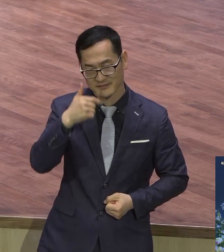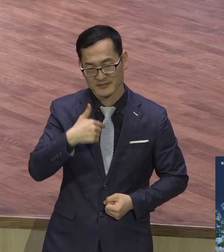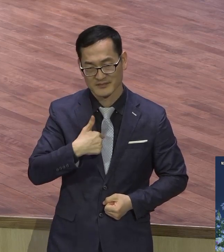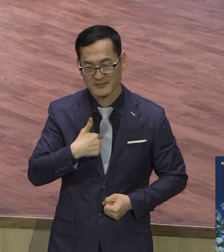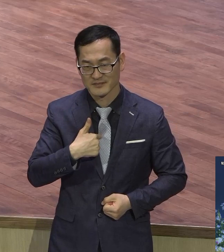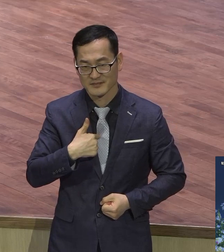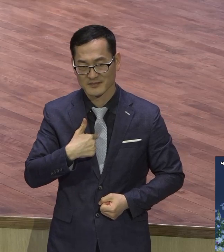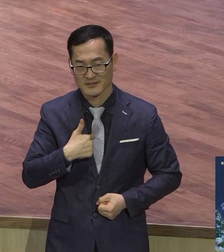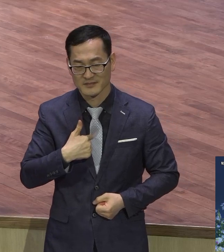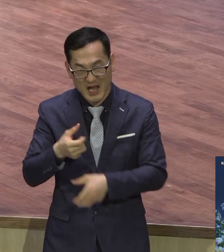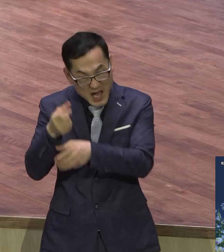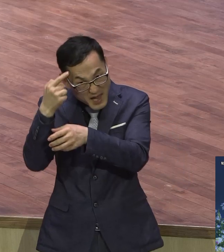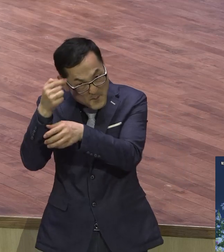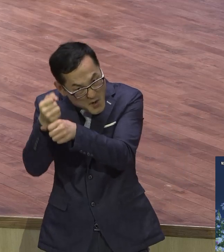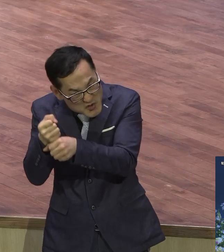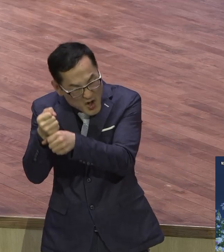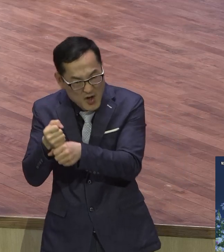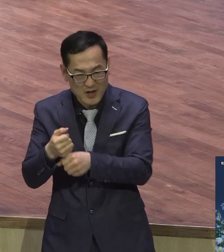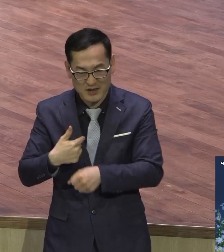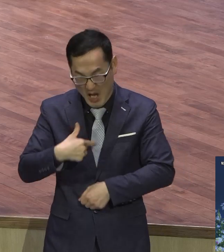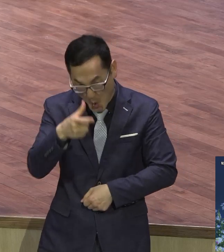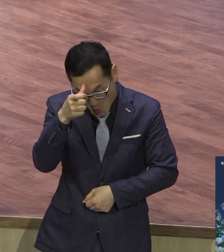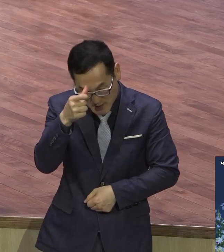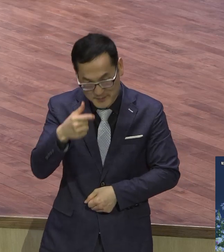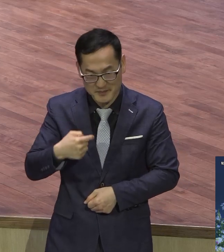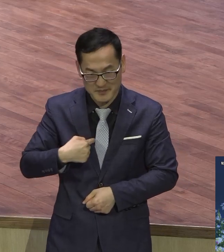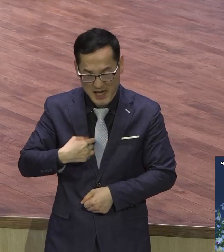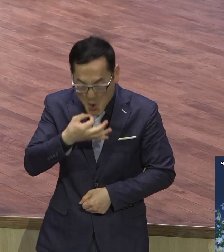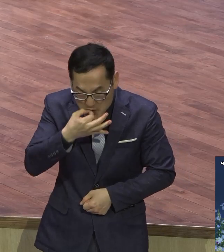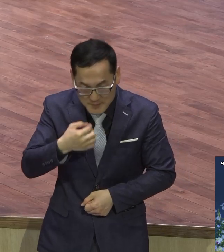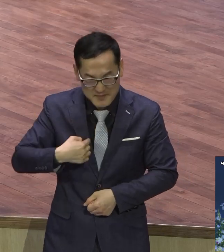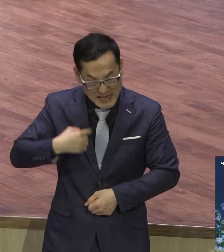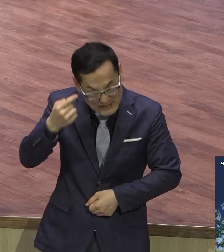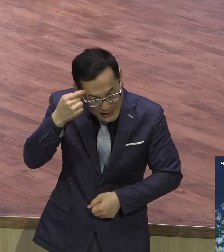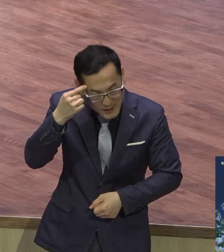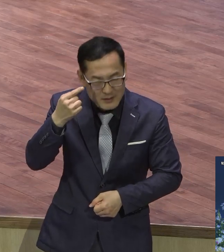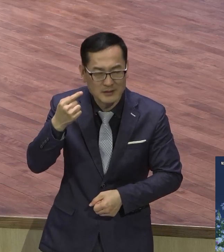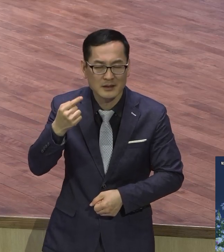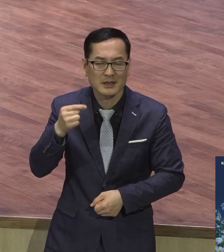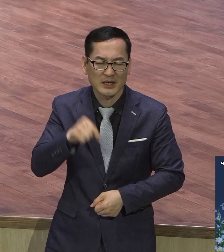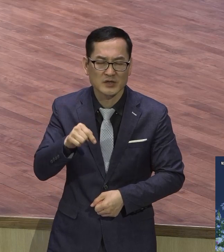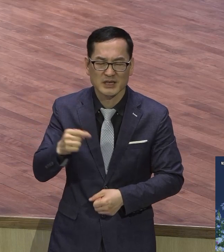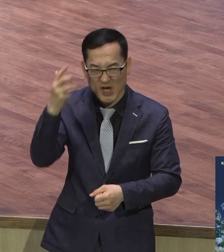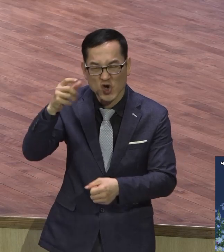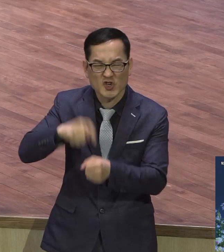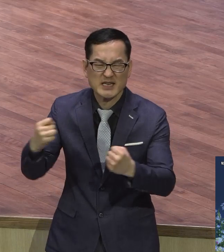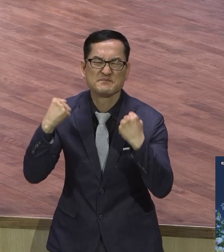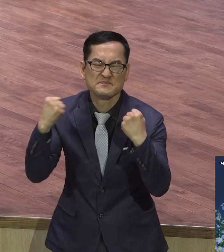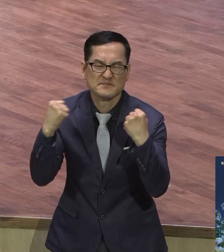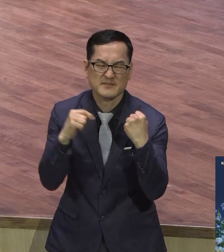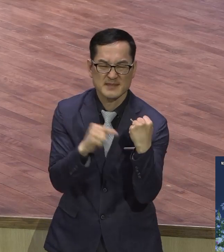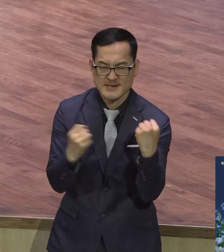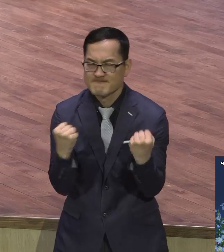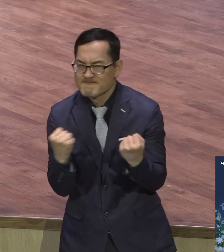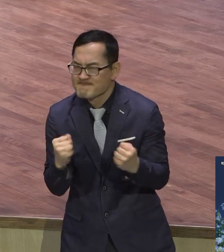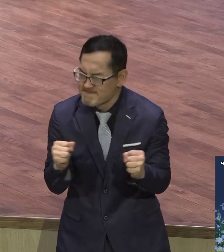선입견 내 편견 내 고정관념 이게 힘입니다. 영적인 힘이요. 이게 확 들어있어요.